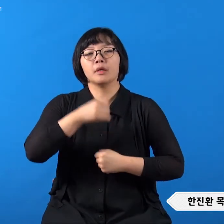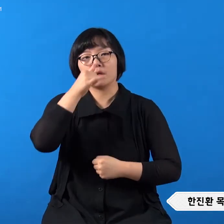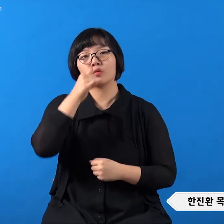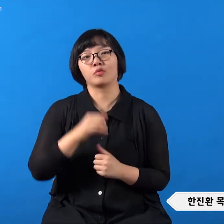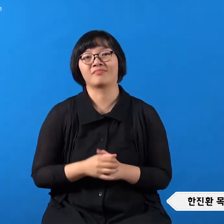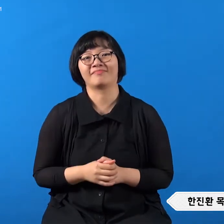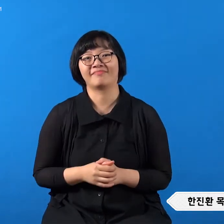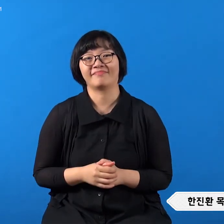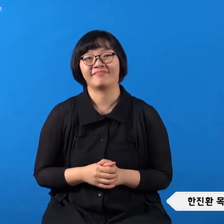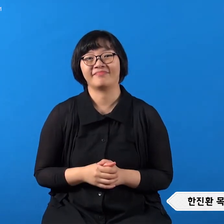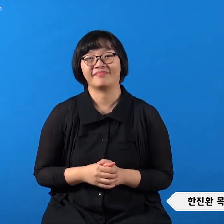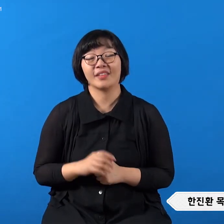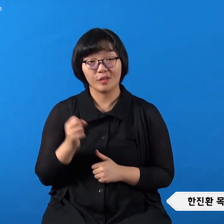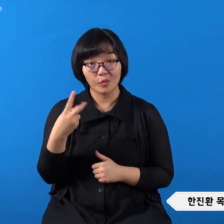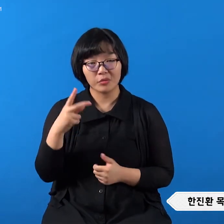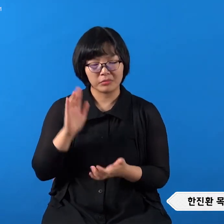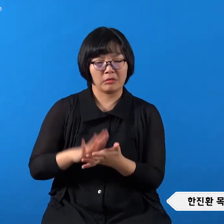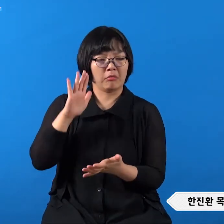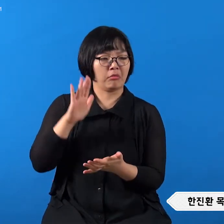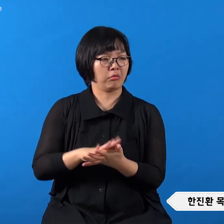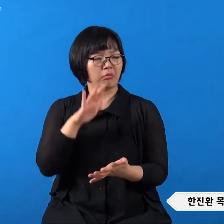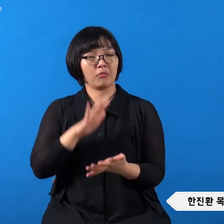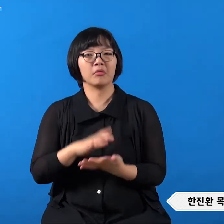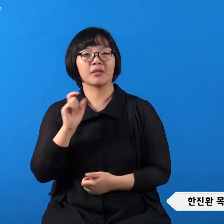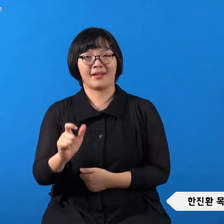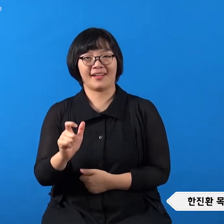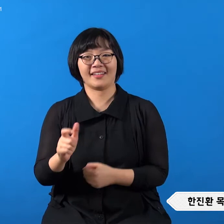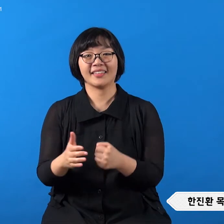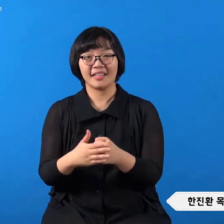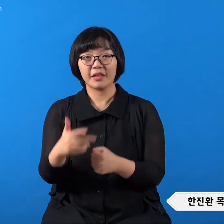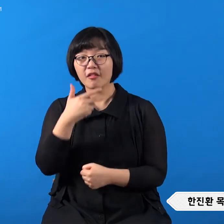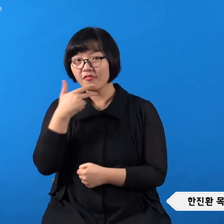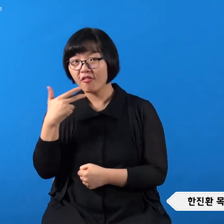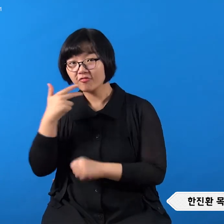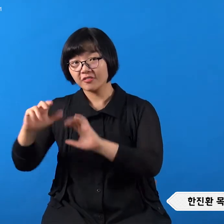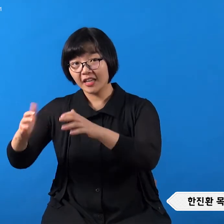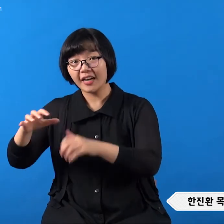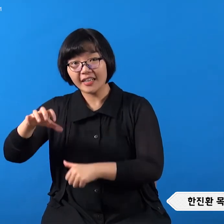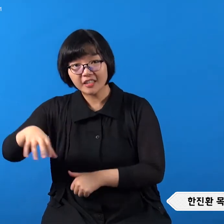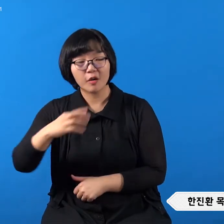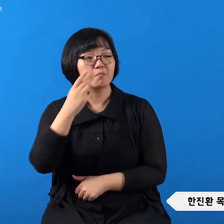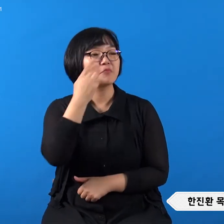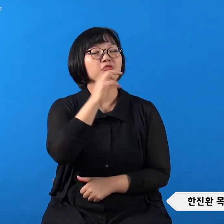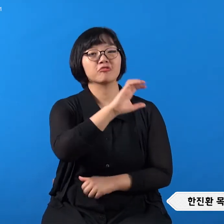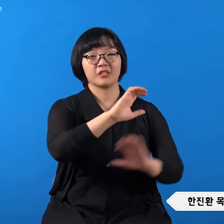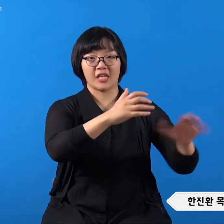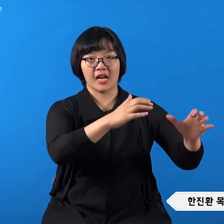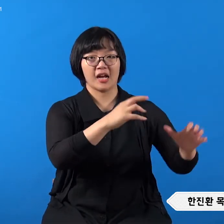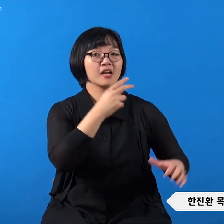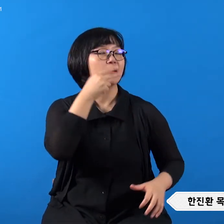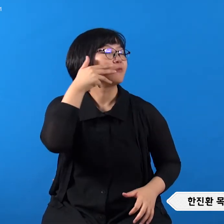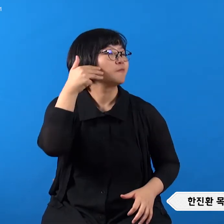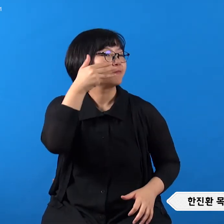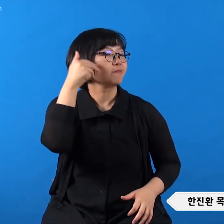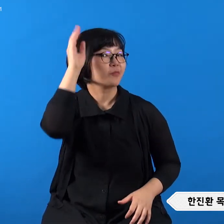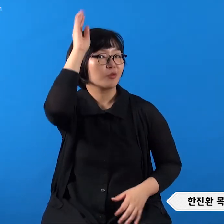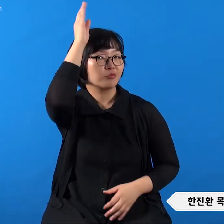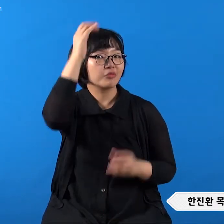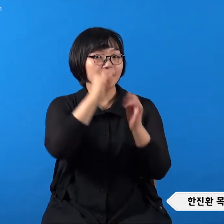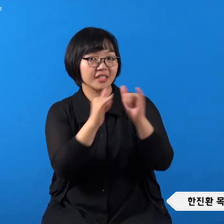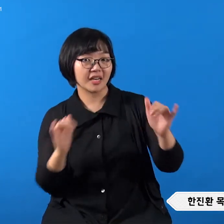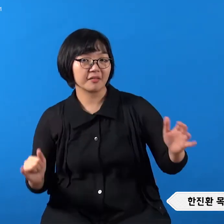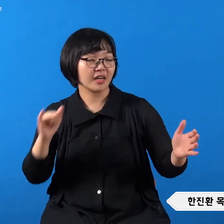또 어떻게 열심히 넘쳐서 미국으로 건너가서 미국 그 원주민 인디언들에게 복음을